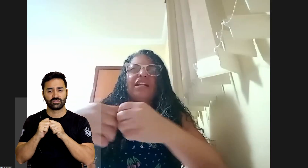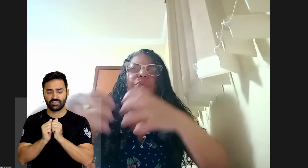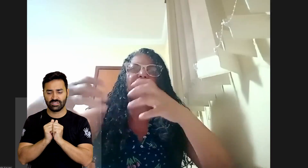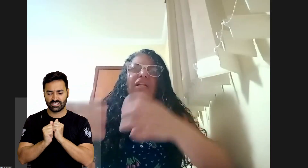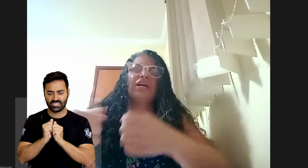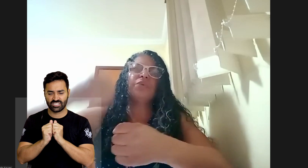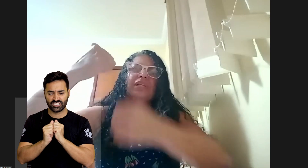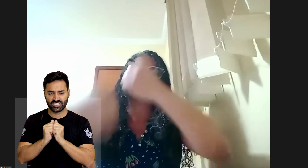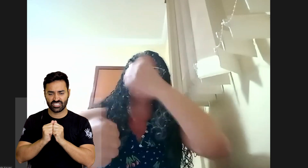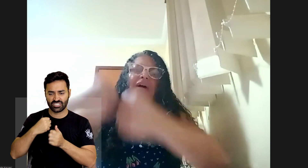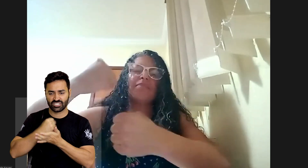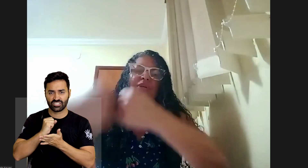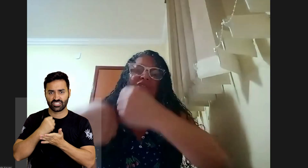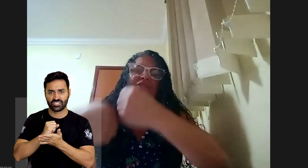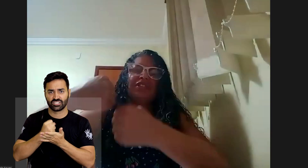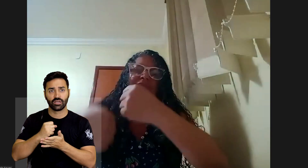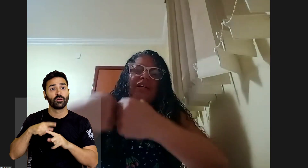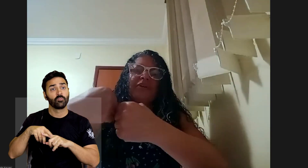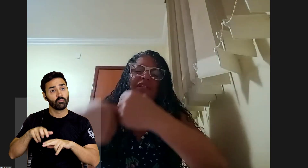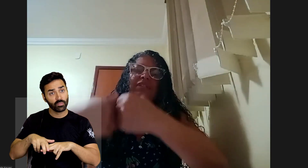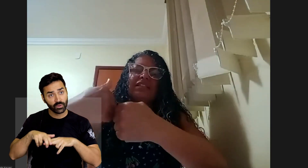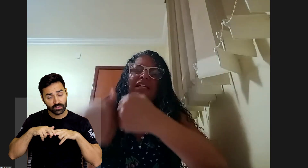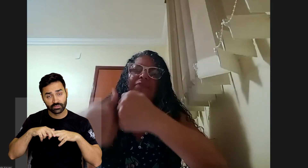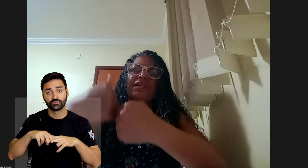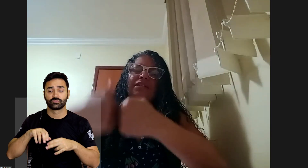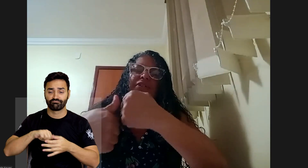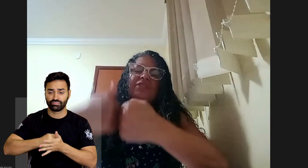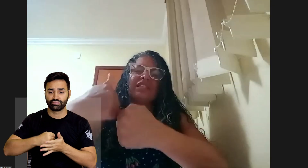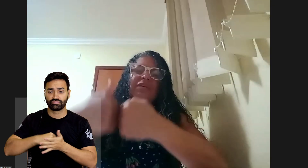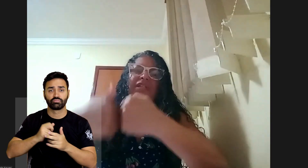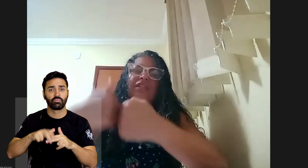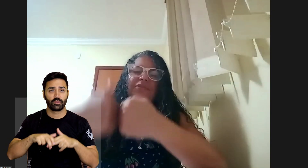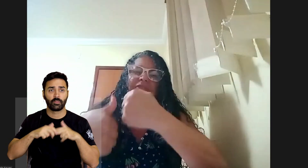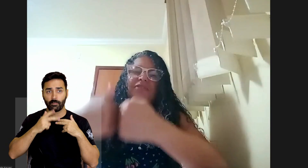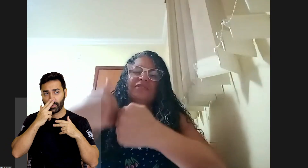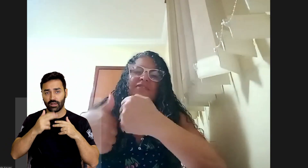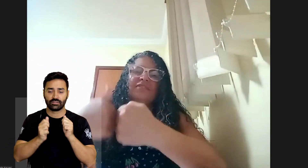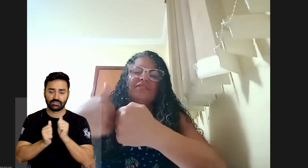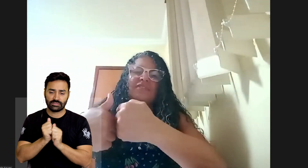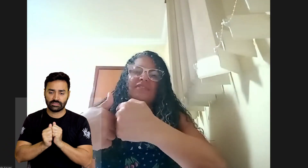Era no pilão, então a mão de pilar. Então dá essa impressão que você está pilando.